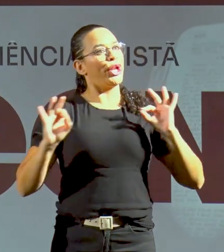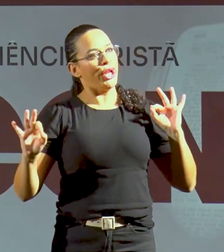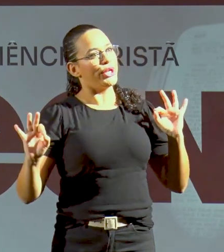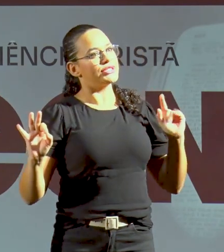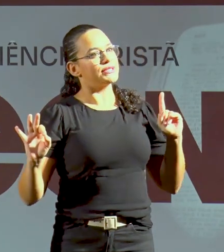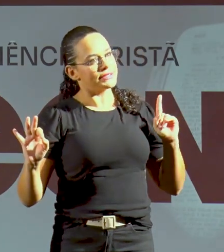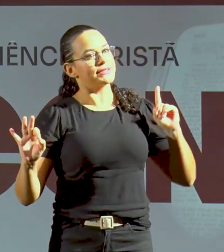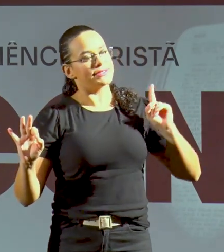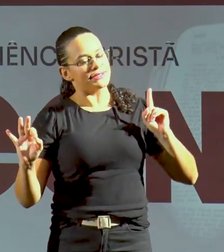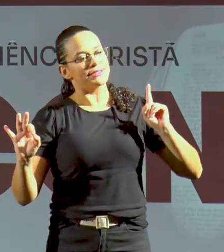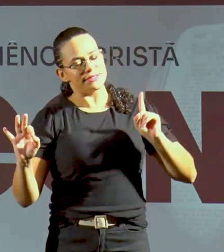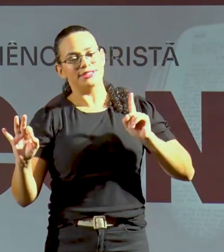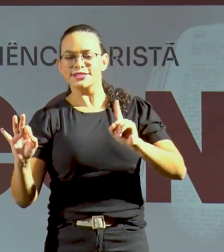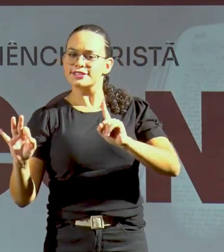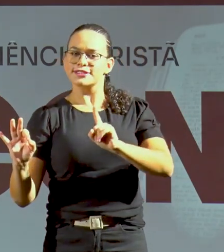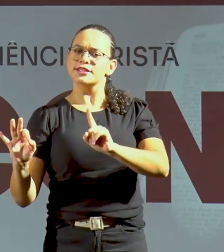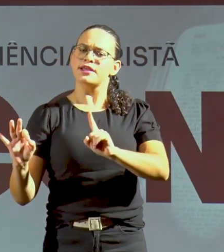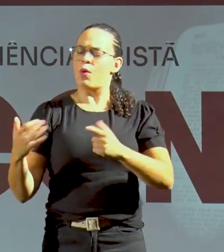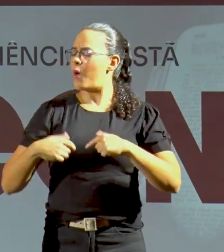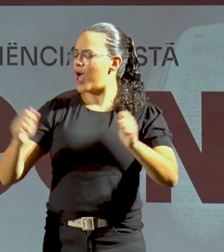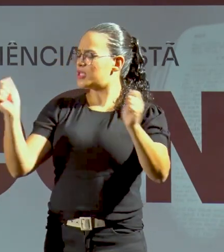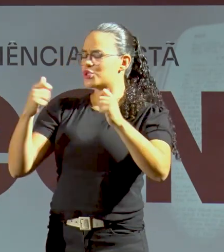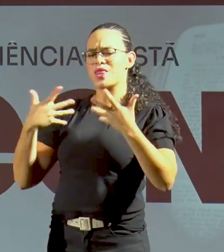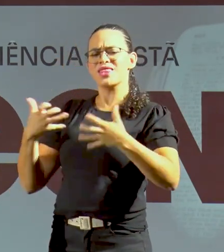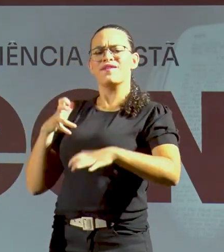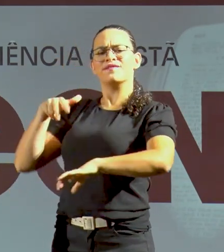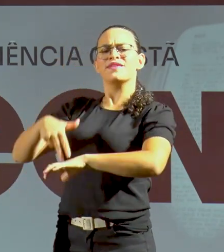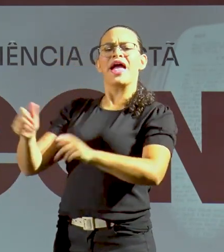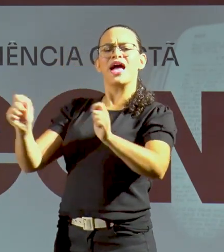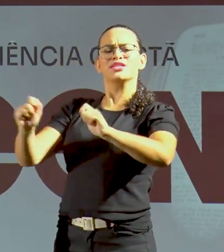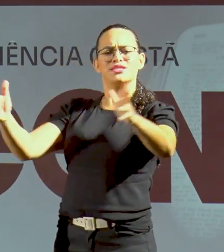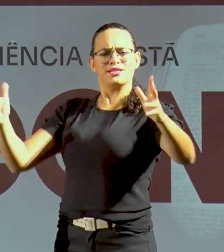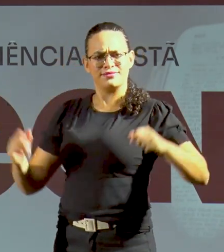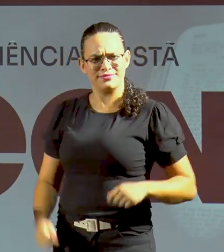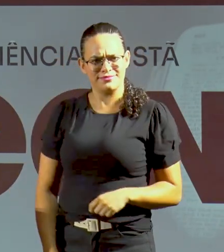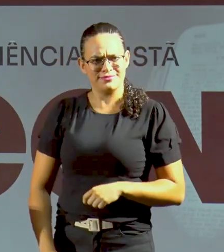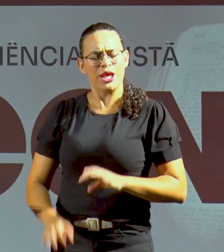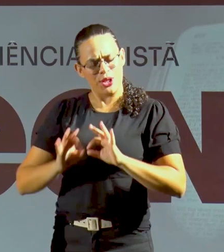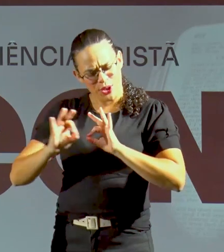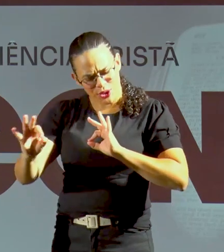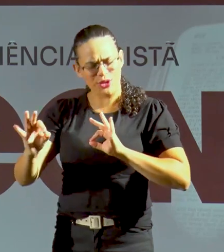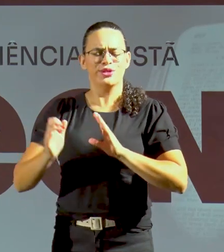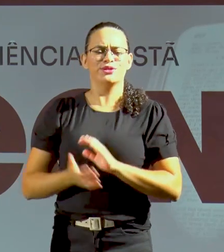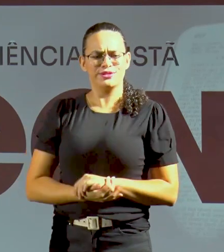para raio eu andei de mais Gente vocês não tem noção não